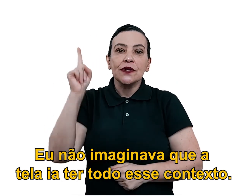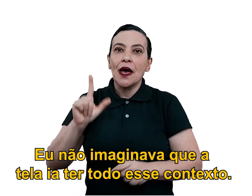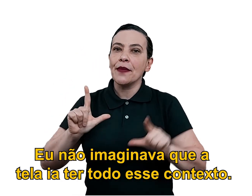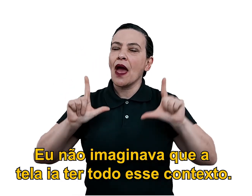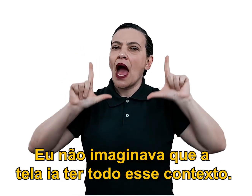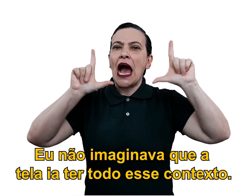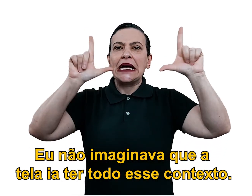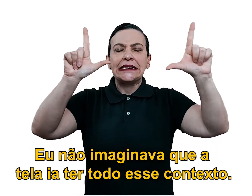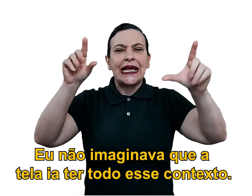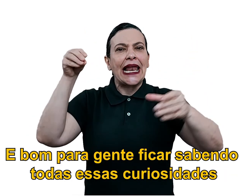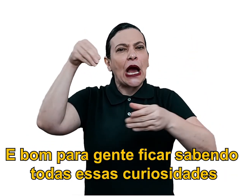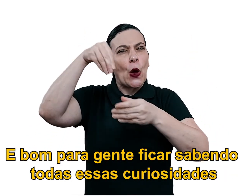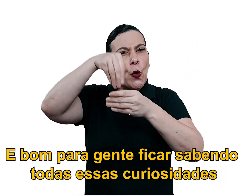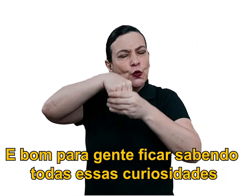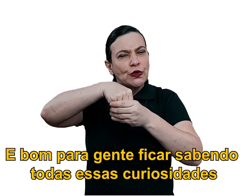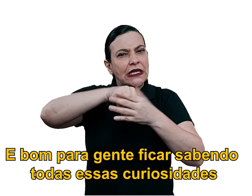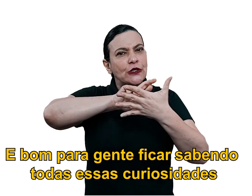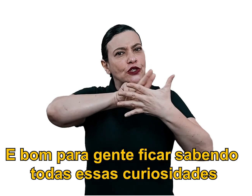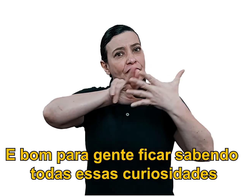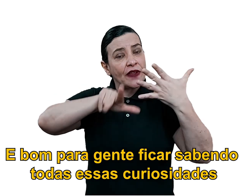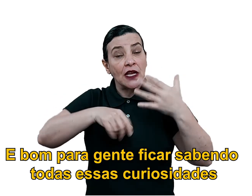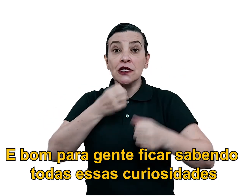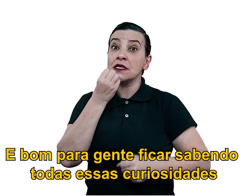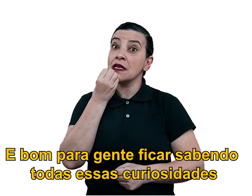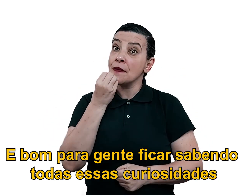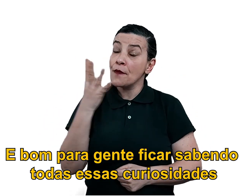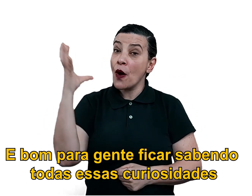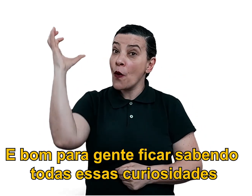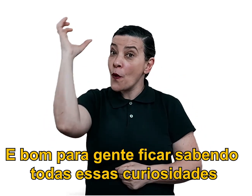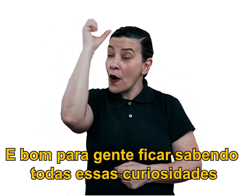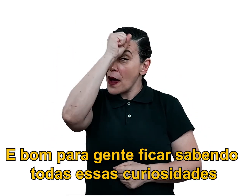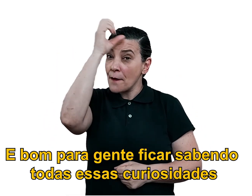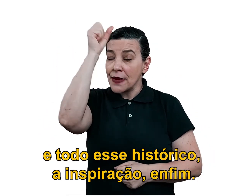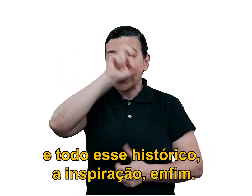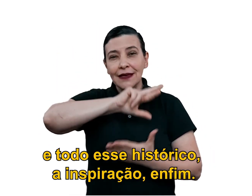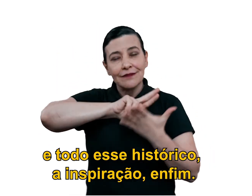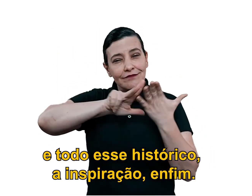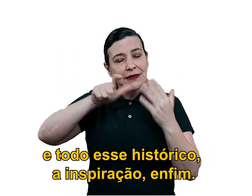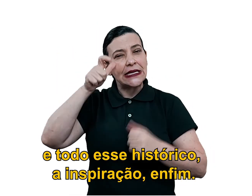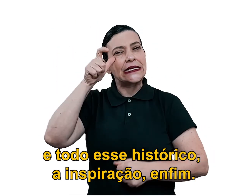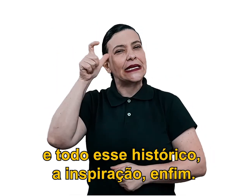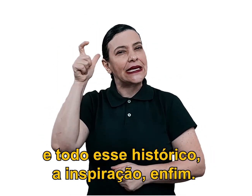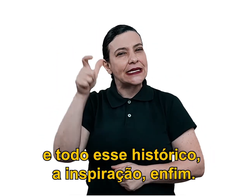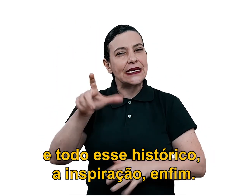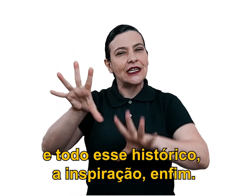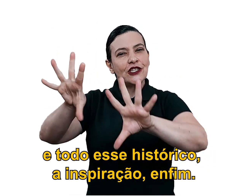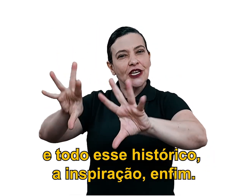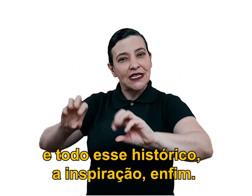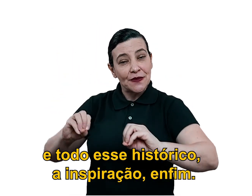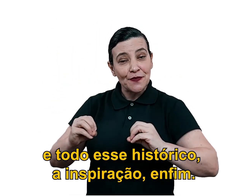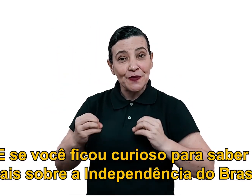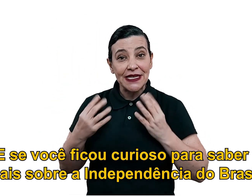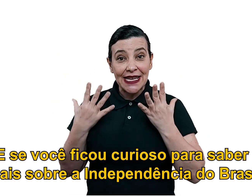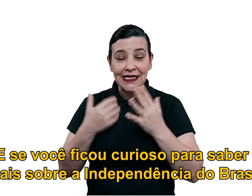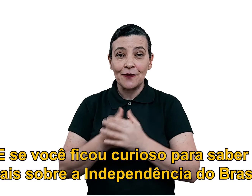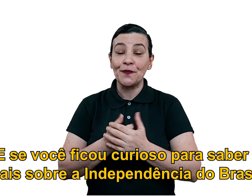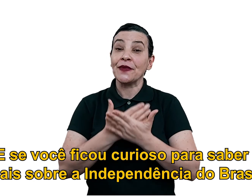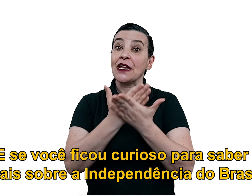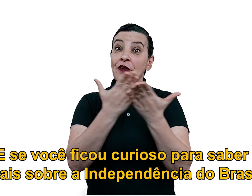esse contexto. E bom pra gente ficar sabendo todas essas curiosidades e todo esse histórico, a inspiração. Enfim, e se você ficou curioso